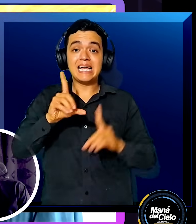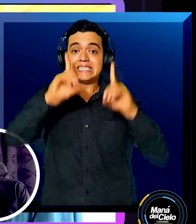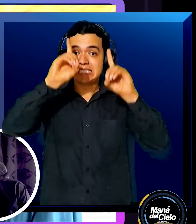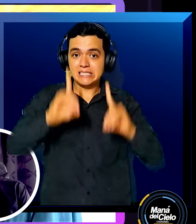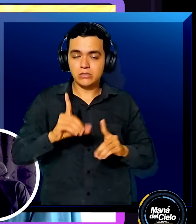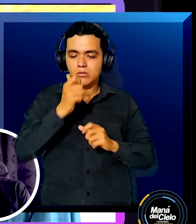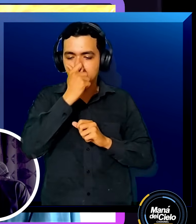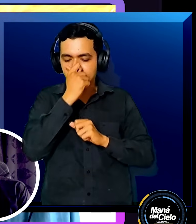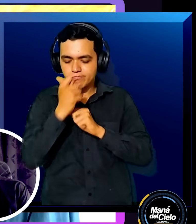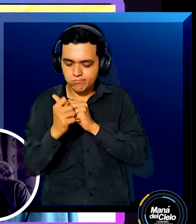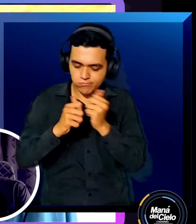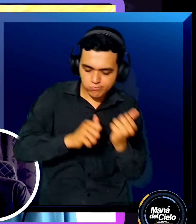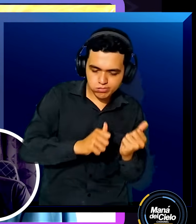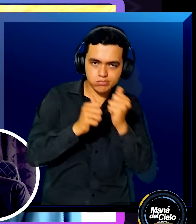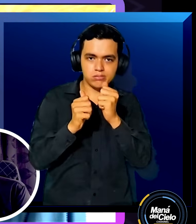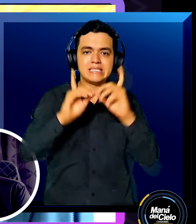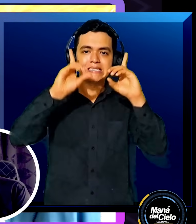pediste,